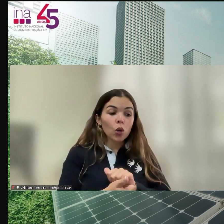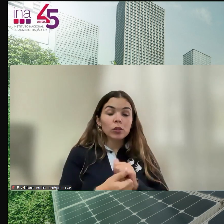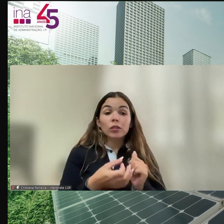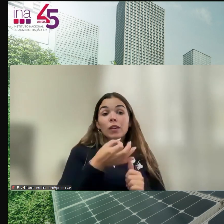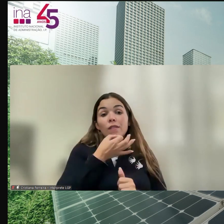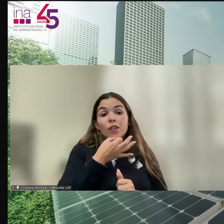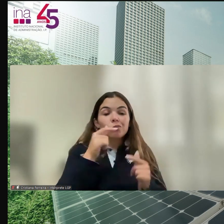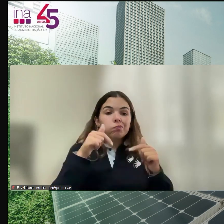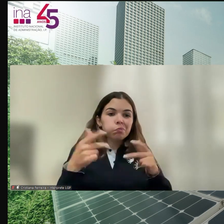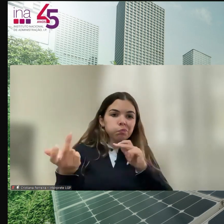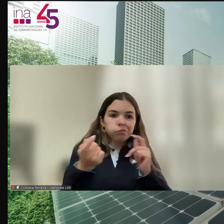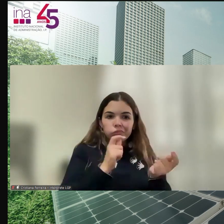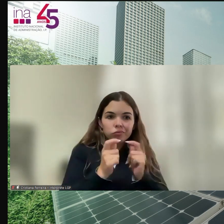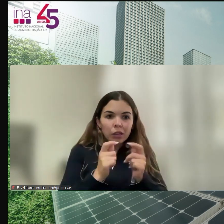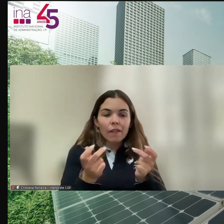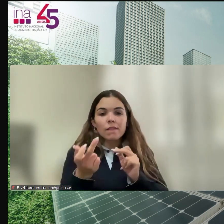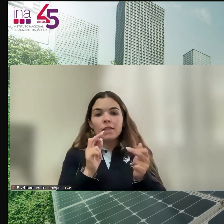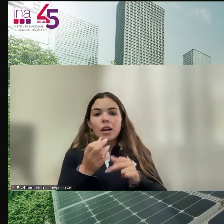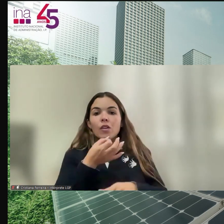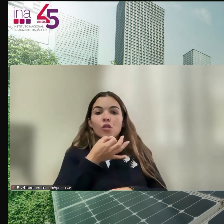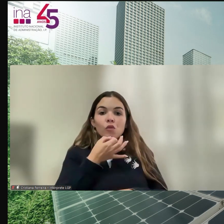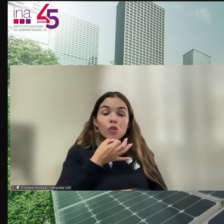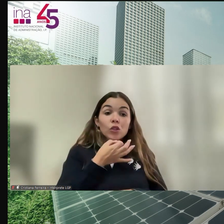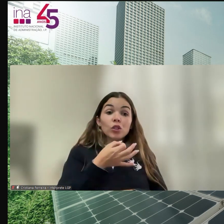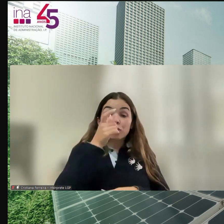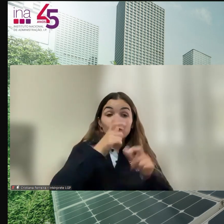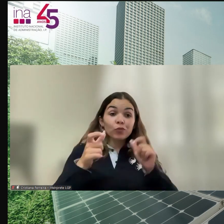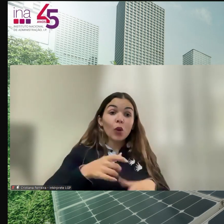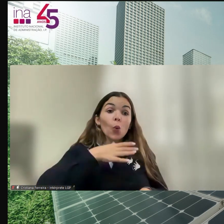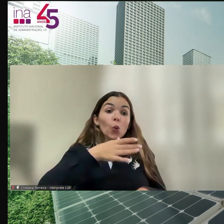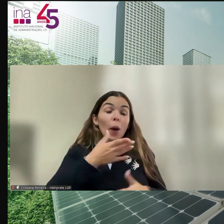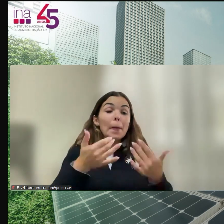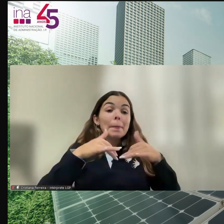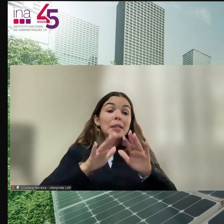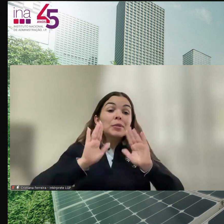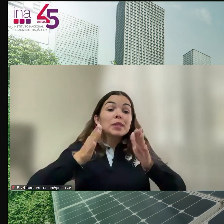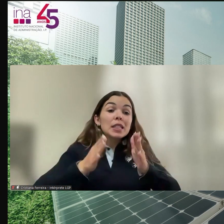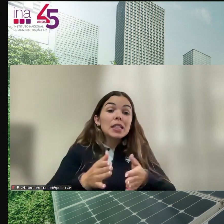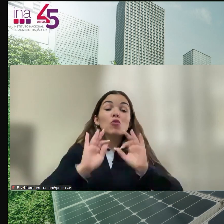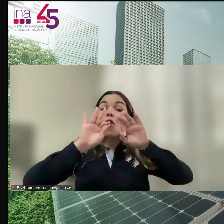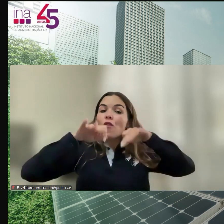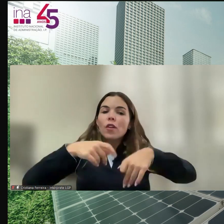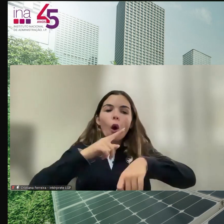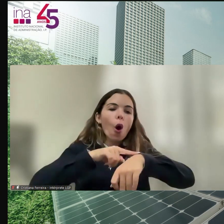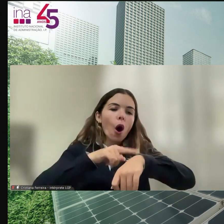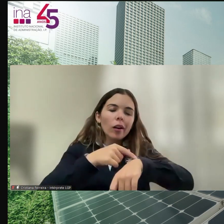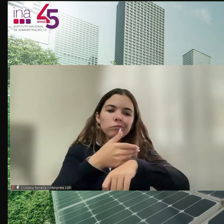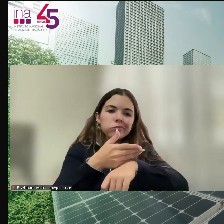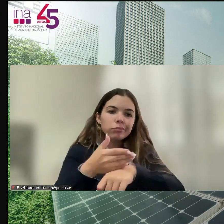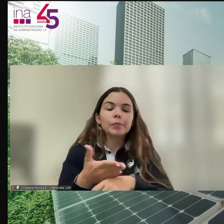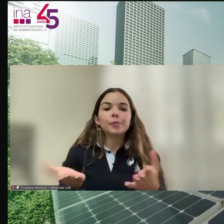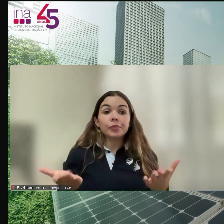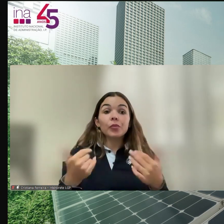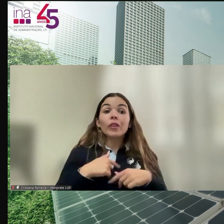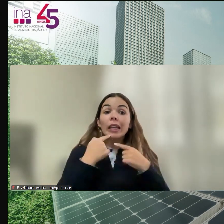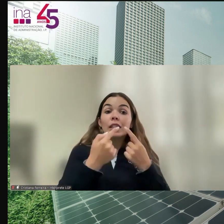discutido e falado pelos nossos oradores, mas vamos mesmo ter que terminar, estamos mesmo em cima da hora. Dizer-vos só que